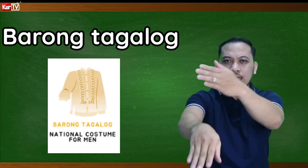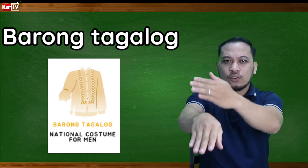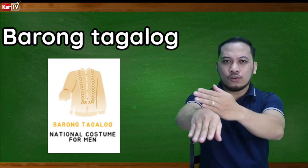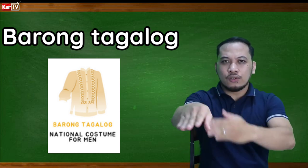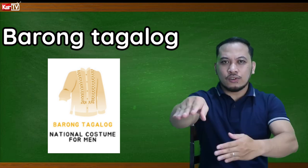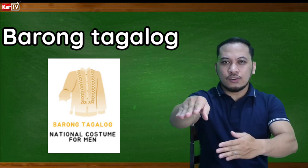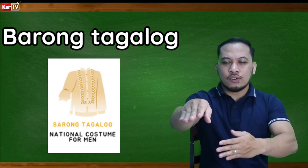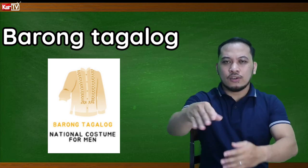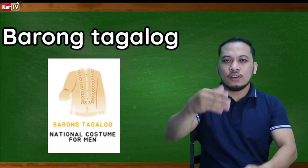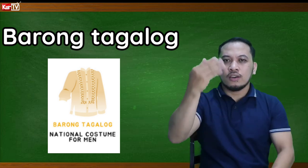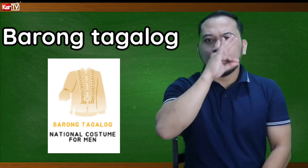Tagalog.